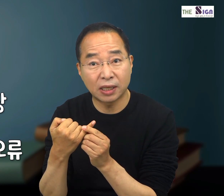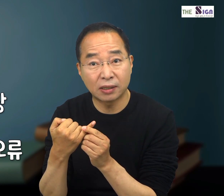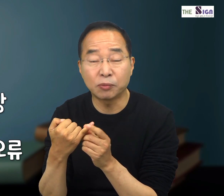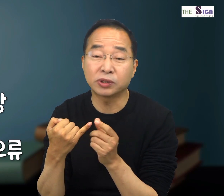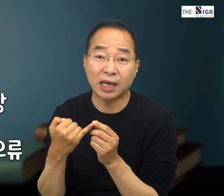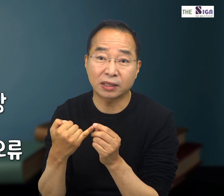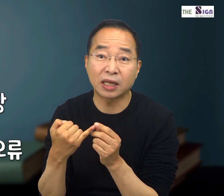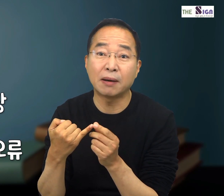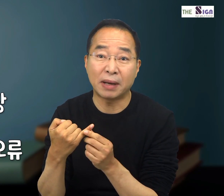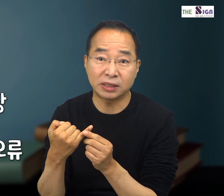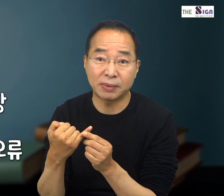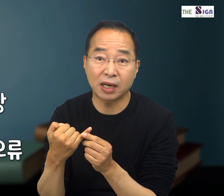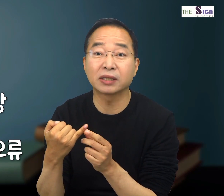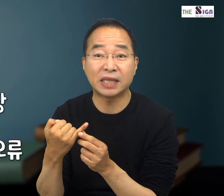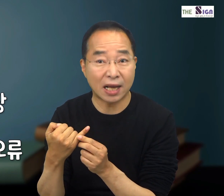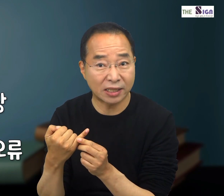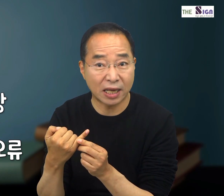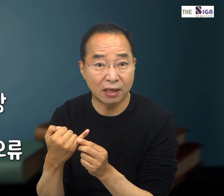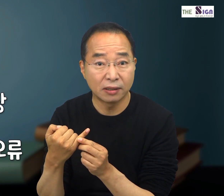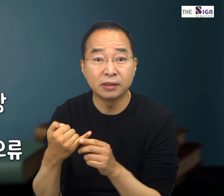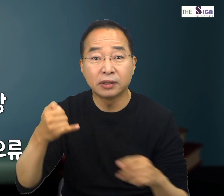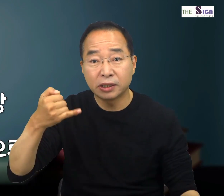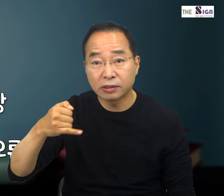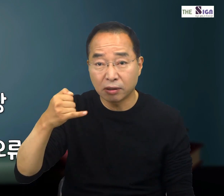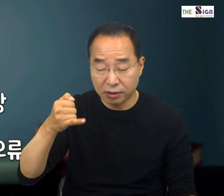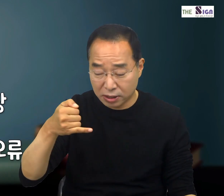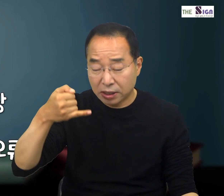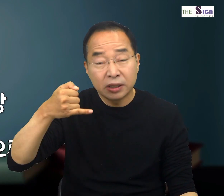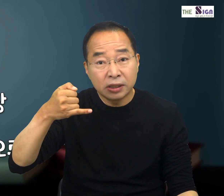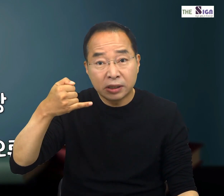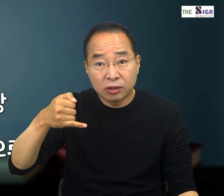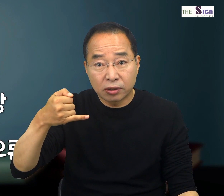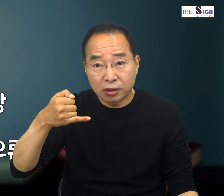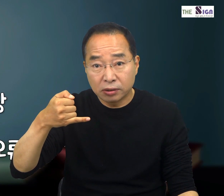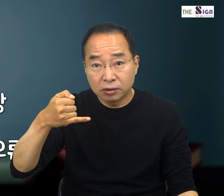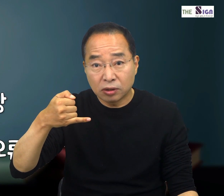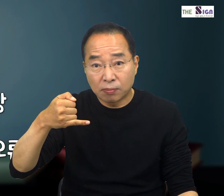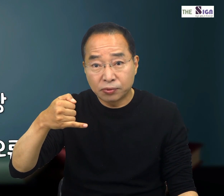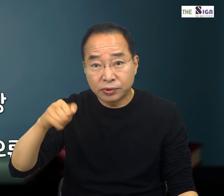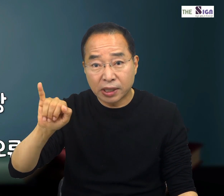뭐 작다, 마지막, 약하다. 그래서 이거를 옆으로